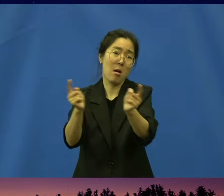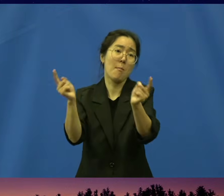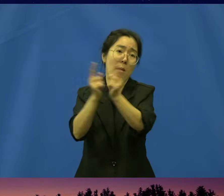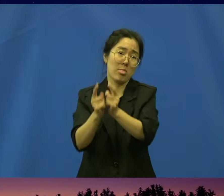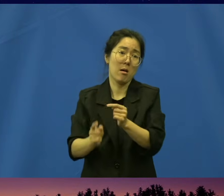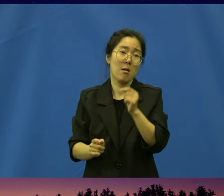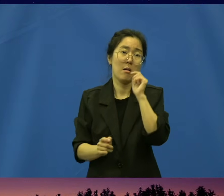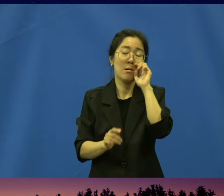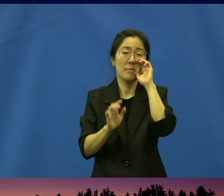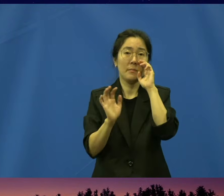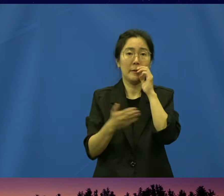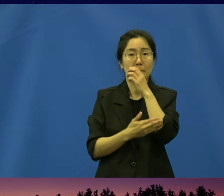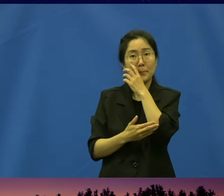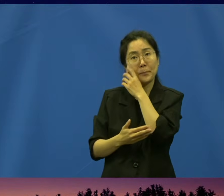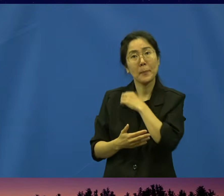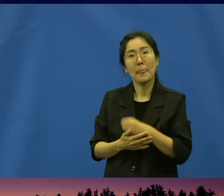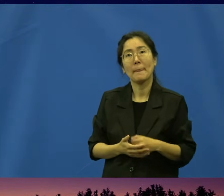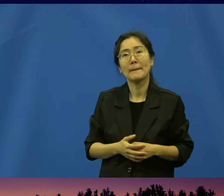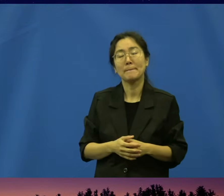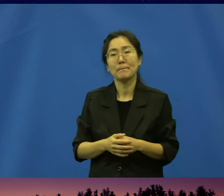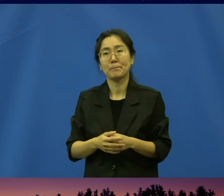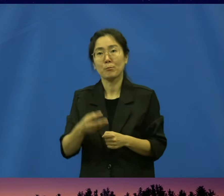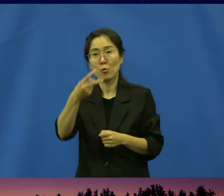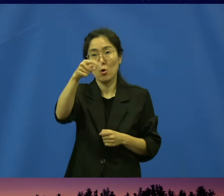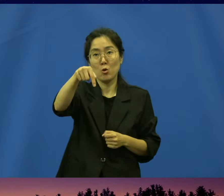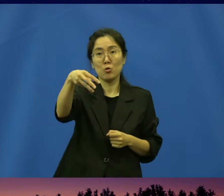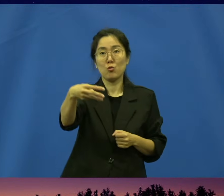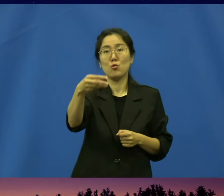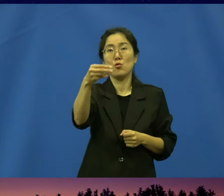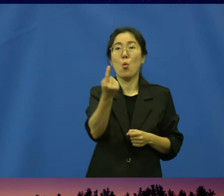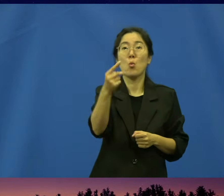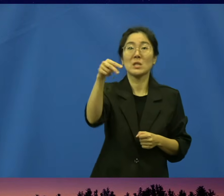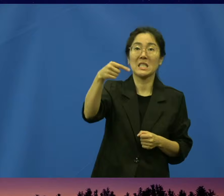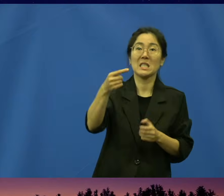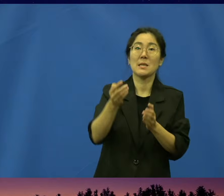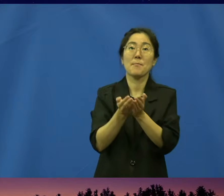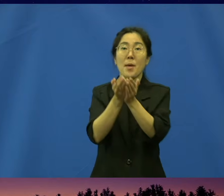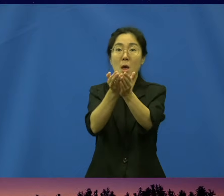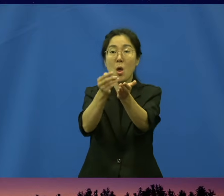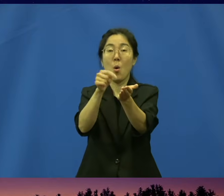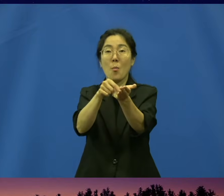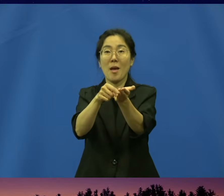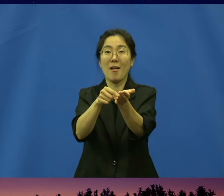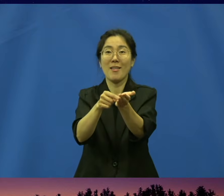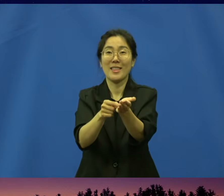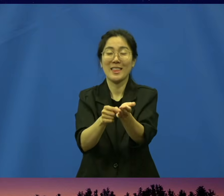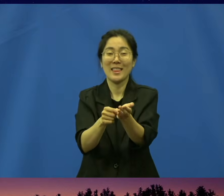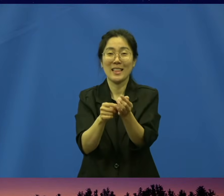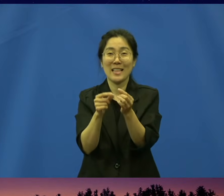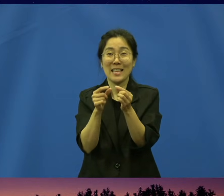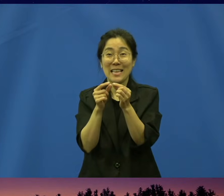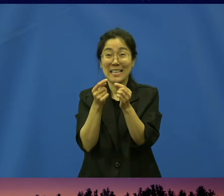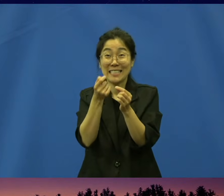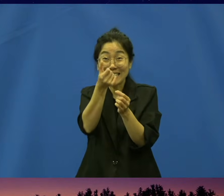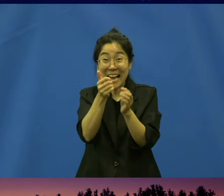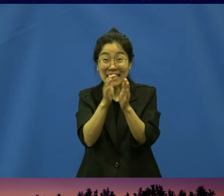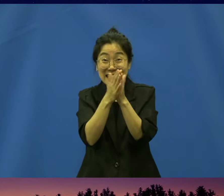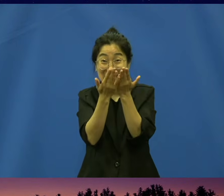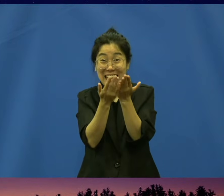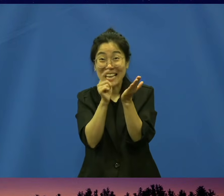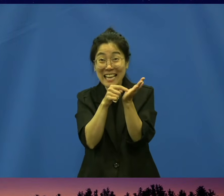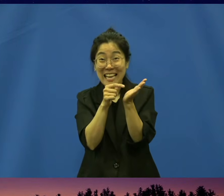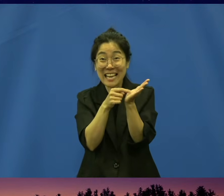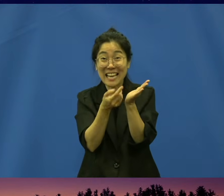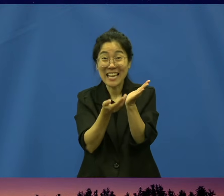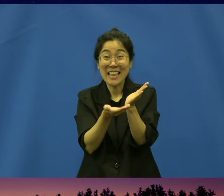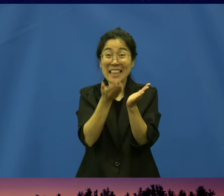그렇다고 생각합니다. 첫째, 둘로스에 오면은 얇은 책을 하나 딱 봤습니다. 얇은 책을 하나.